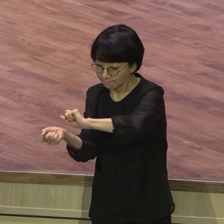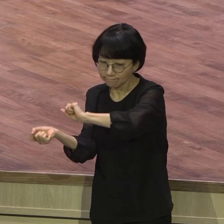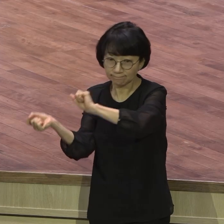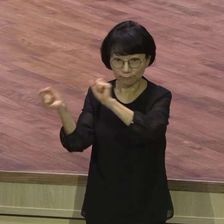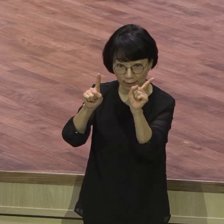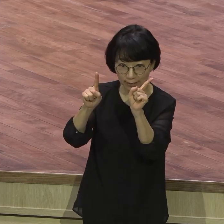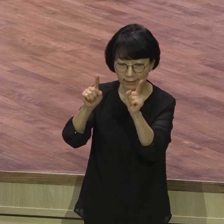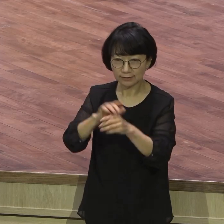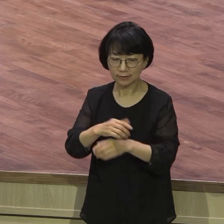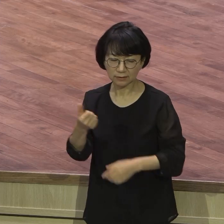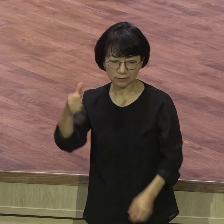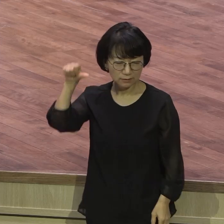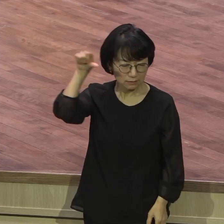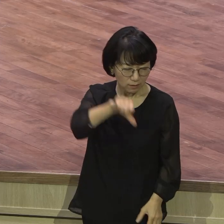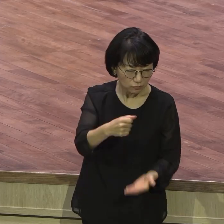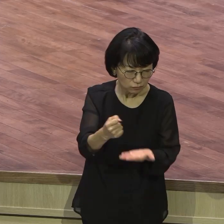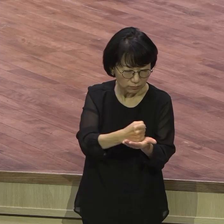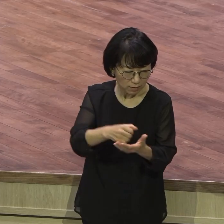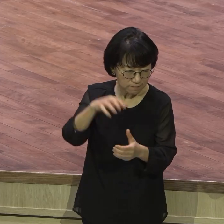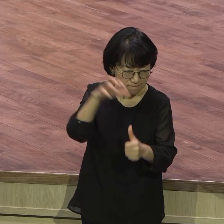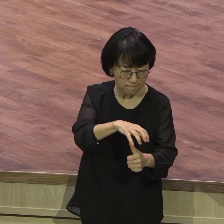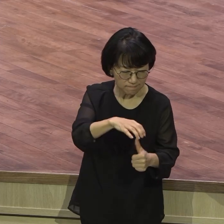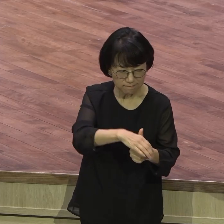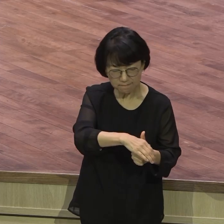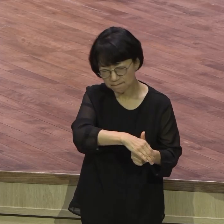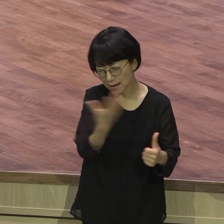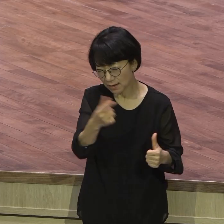운명에서 빠져나오도록 구원해 주셨다.